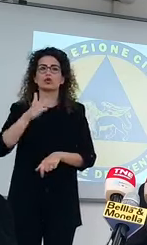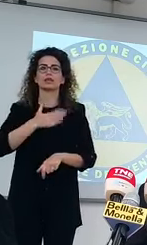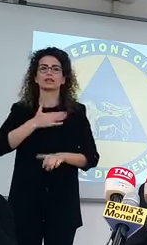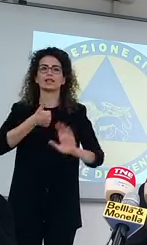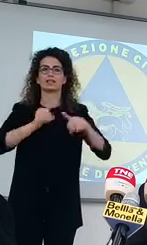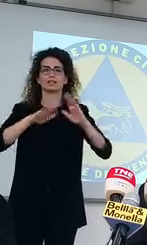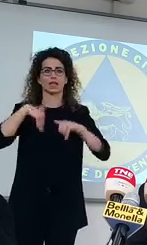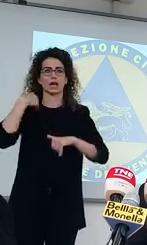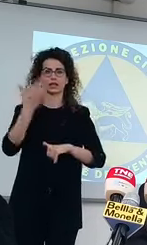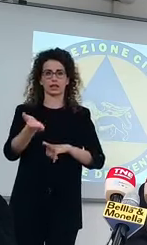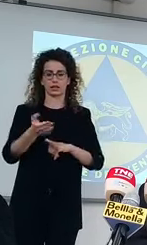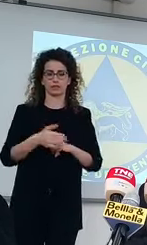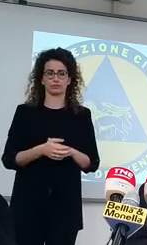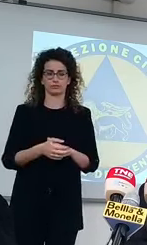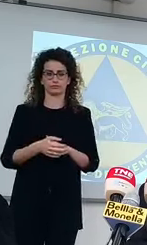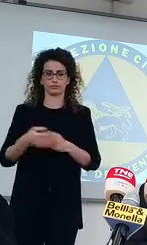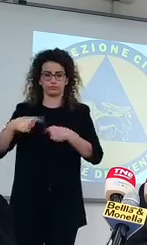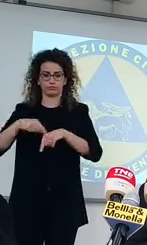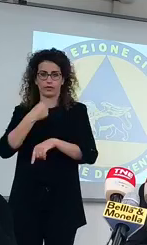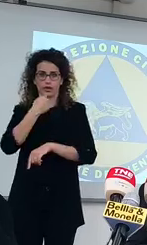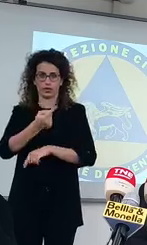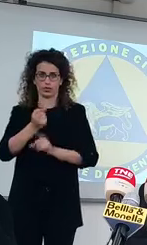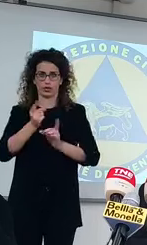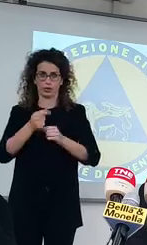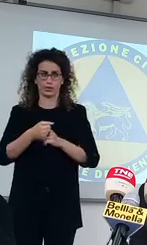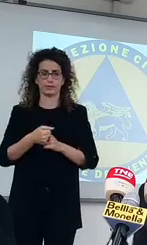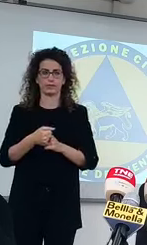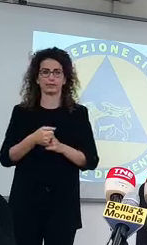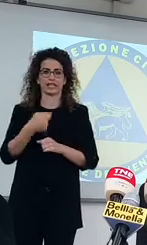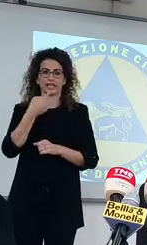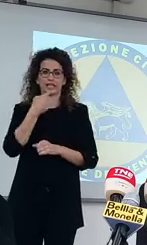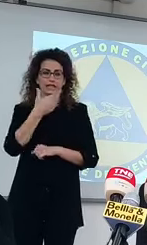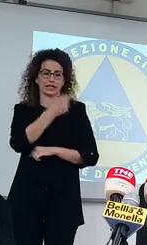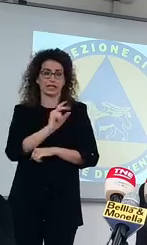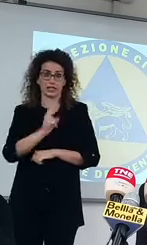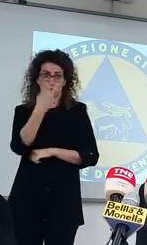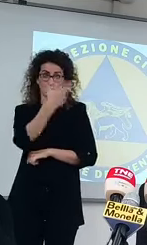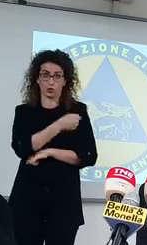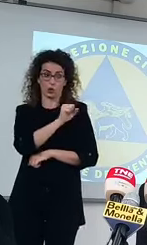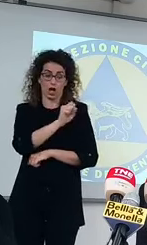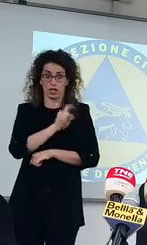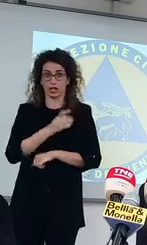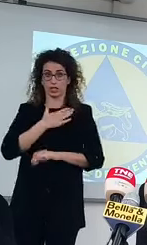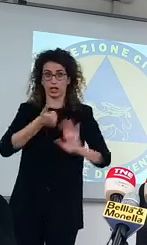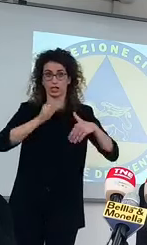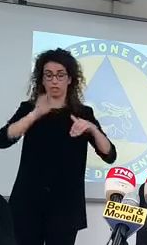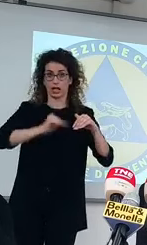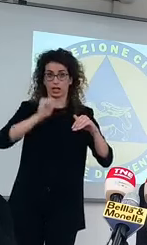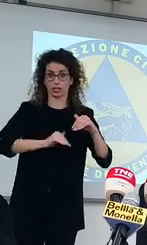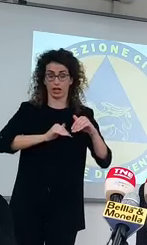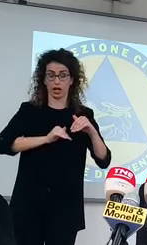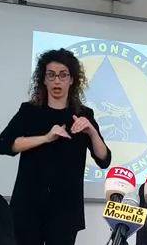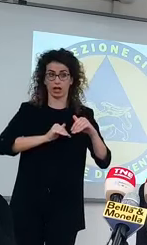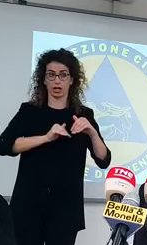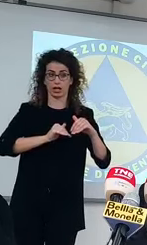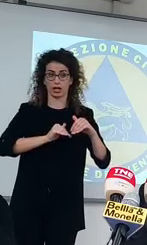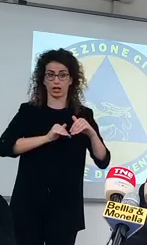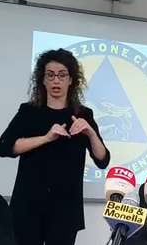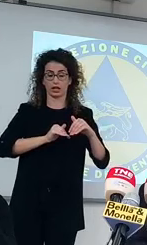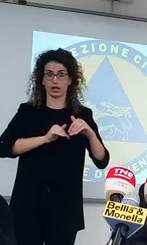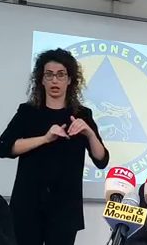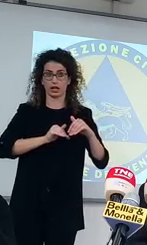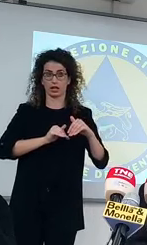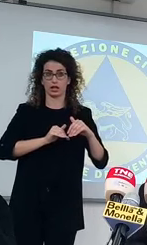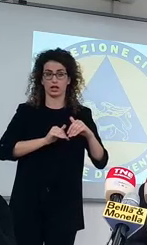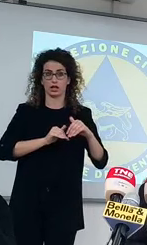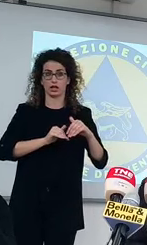anni. Circolare dice anche che chi ha richiamo di AstraZeneca e ha meno di 60 anni può aver fatto meno